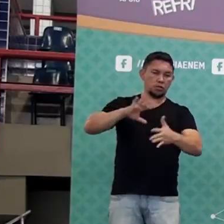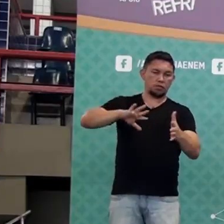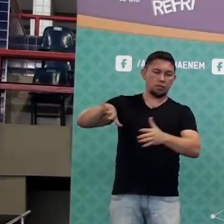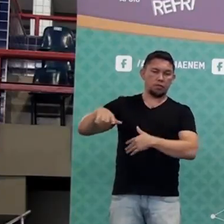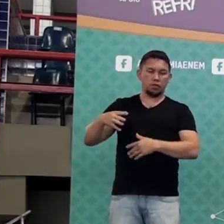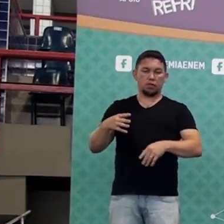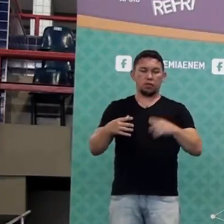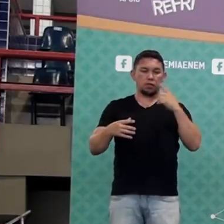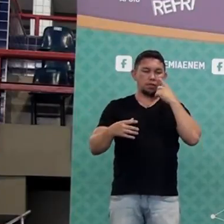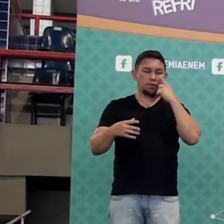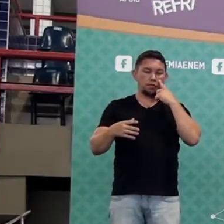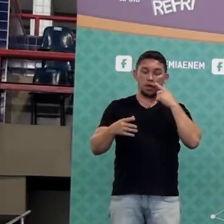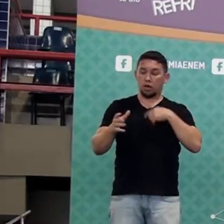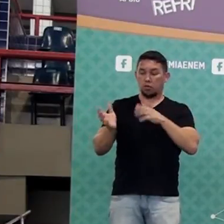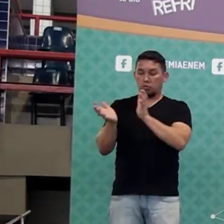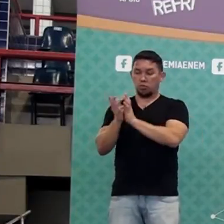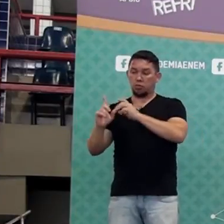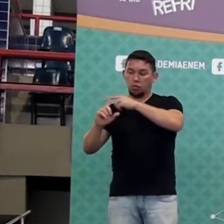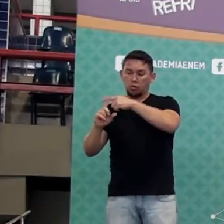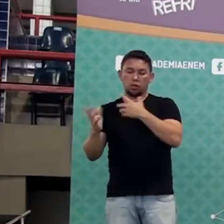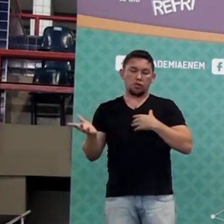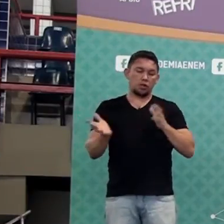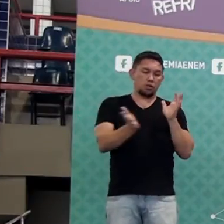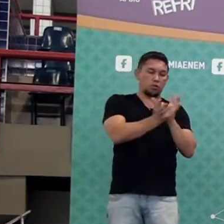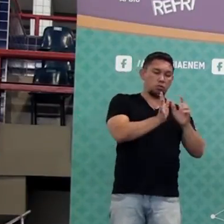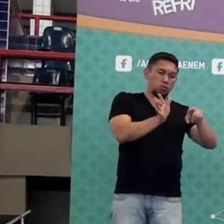ver as desvantagens.